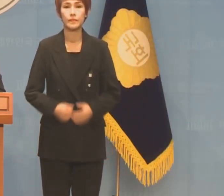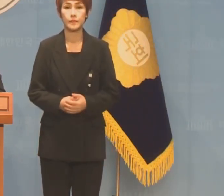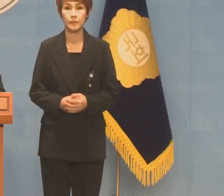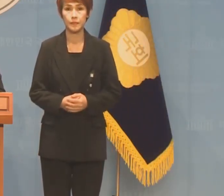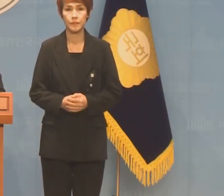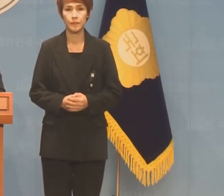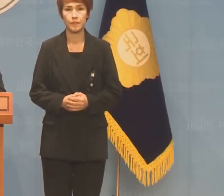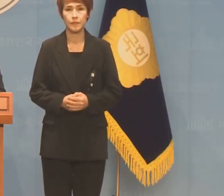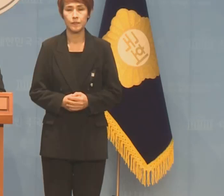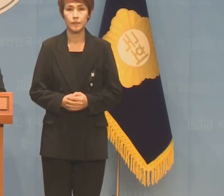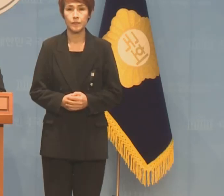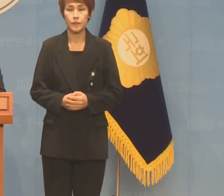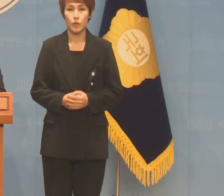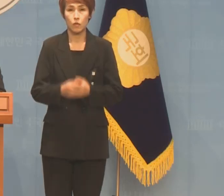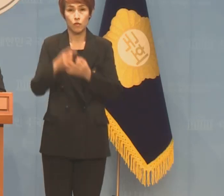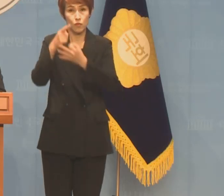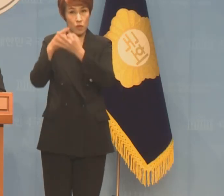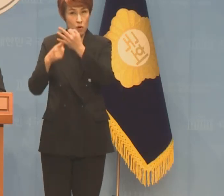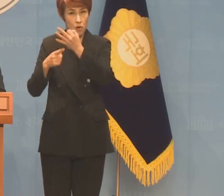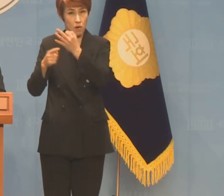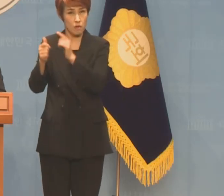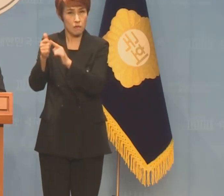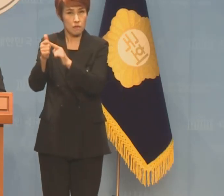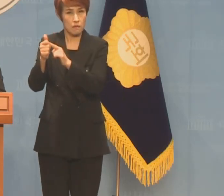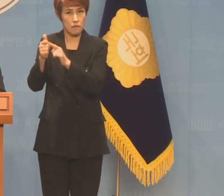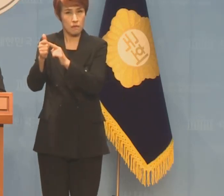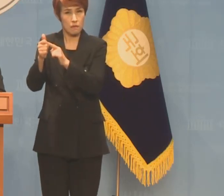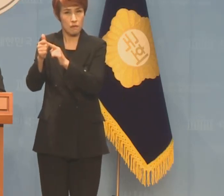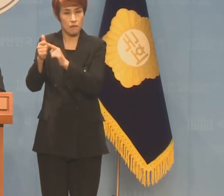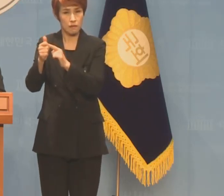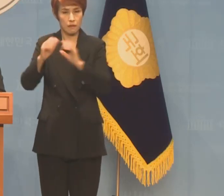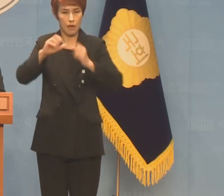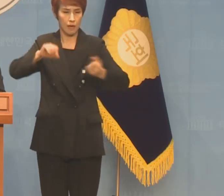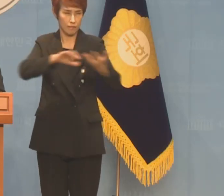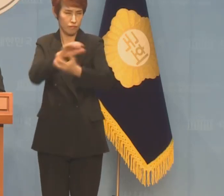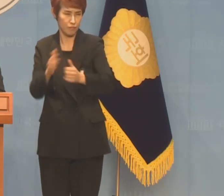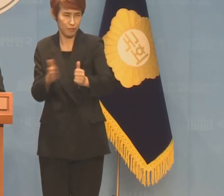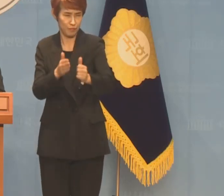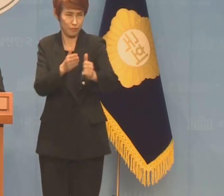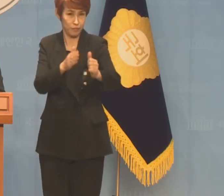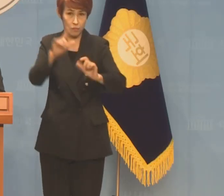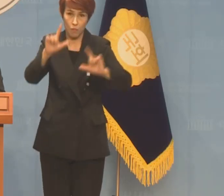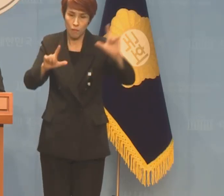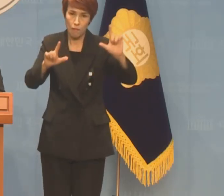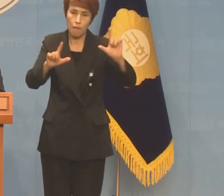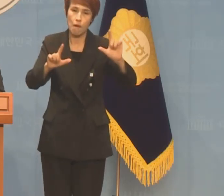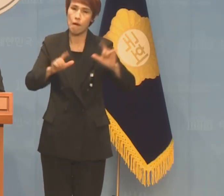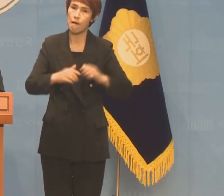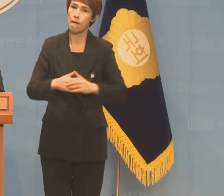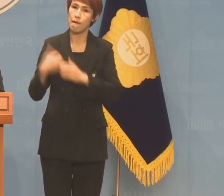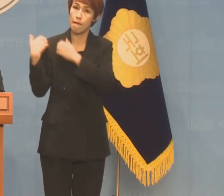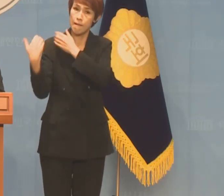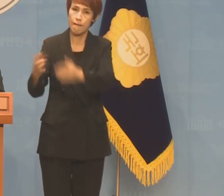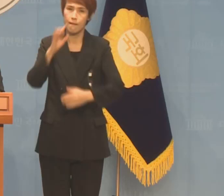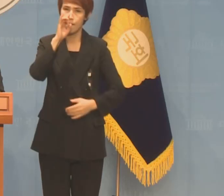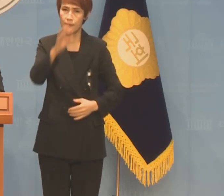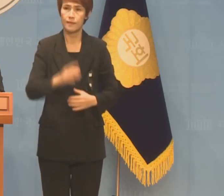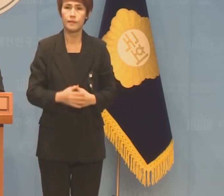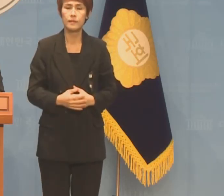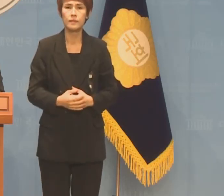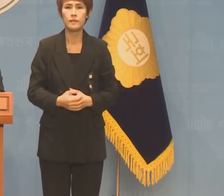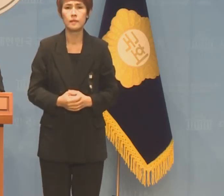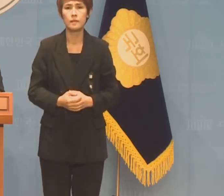첫째, 윤석열의 추악하고 위험한 내란 선동, 내전 획책을 더 이상 방치해서는 안